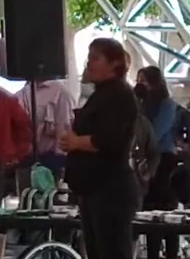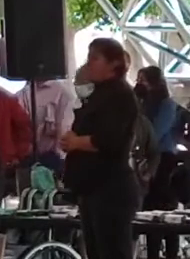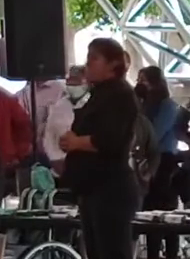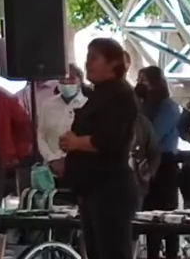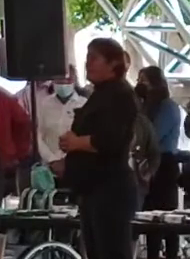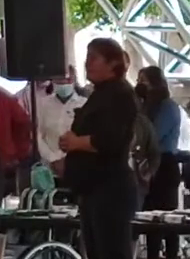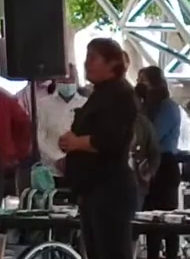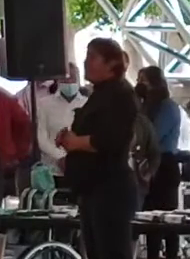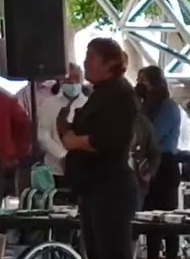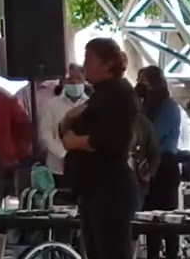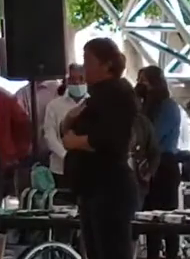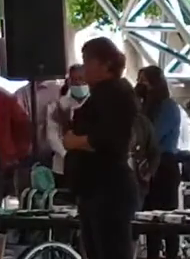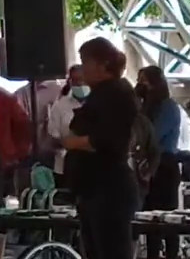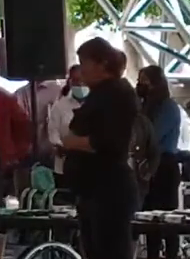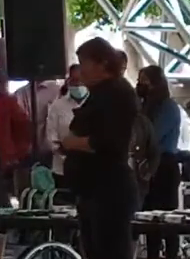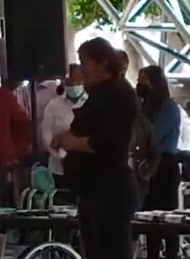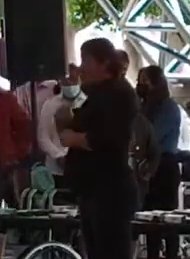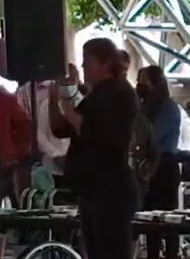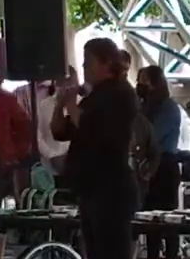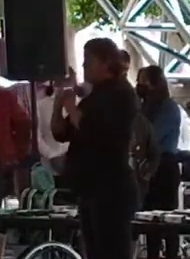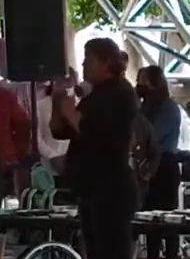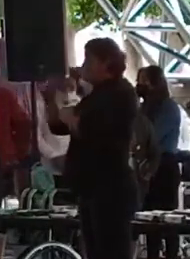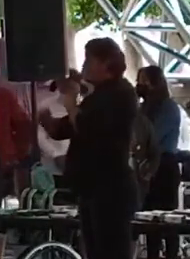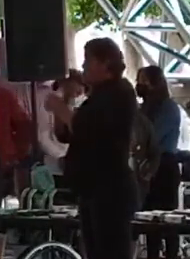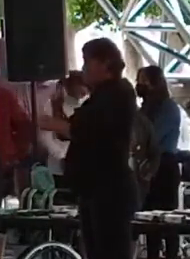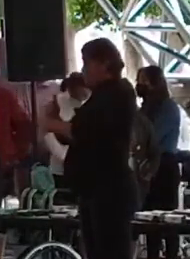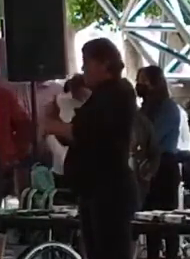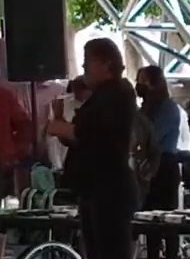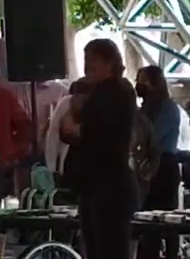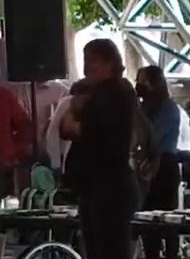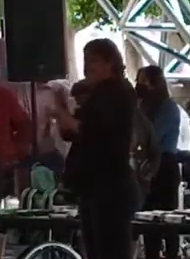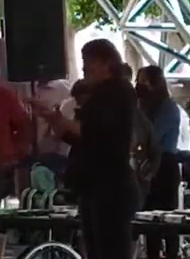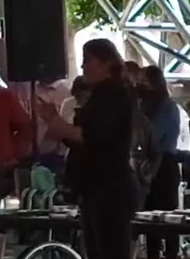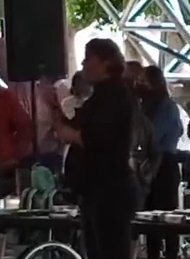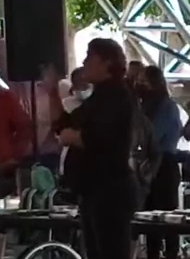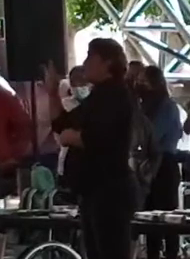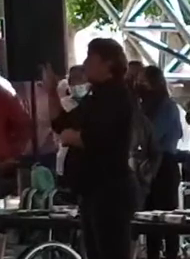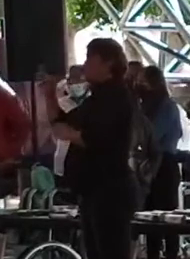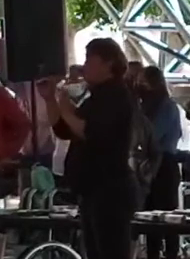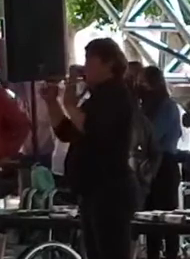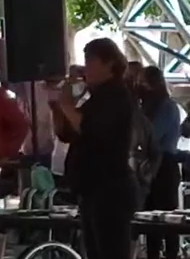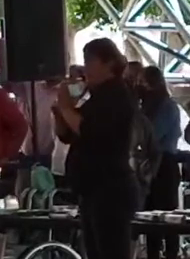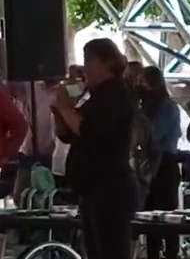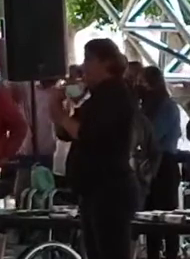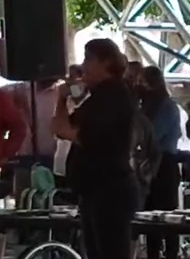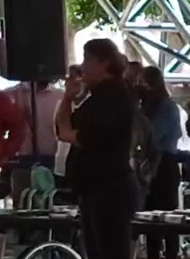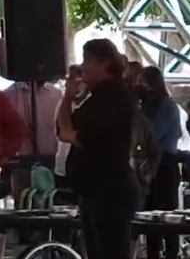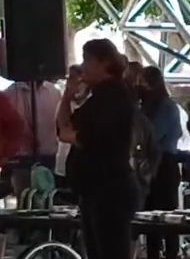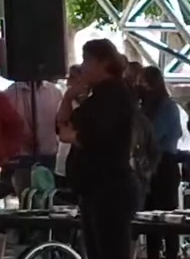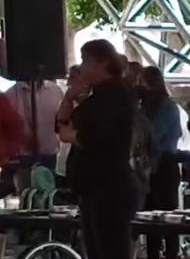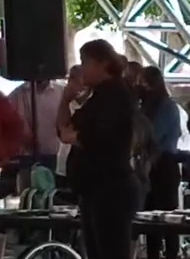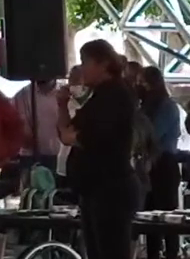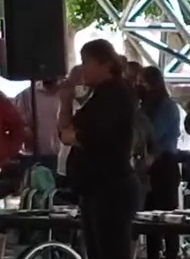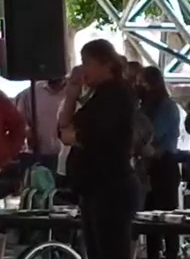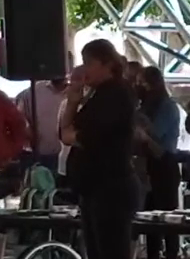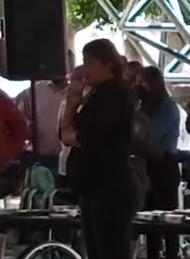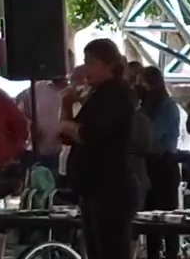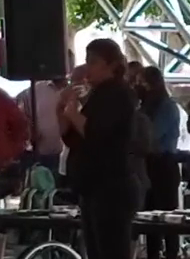en este gobierno, más que nada el próximo año, a 40.000 niños y niñas. O sea que